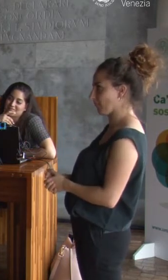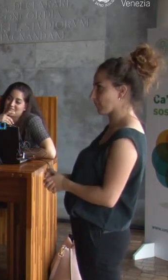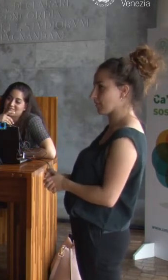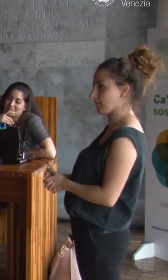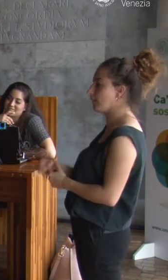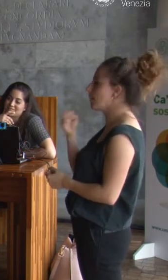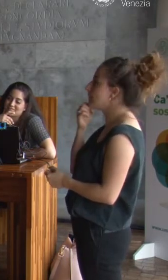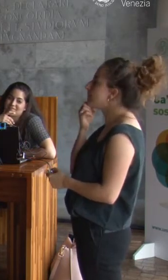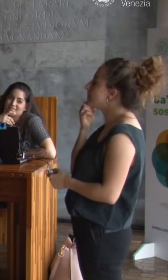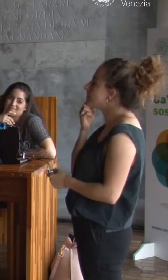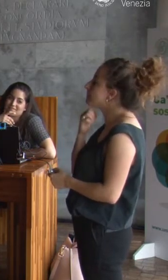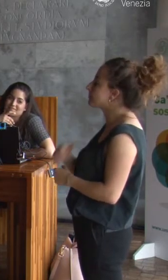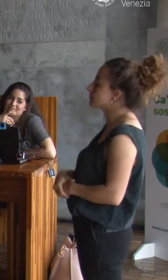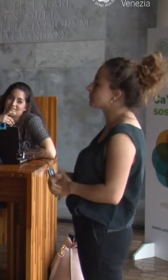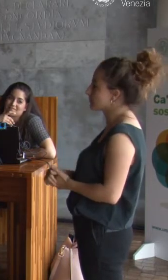Buongiorno,